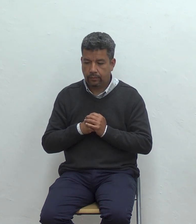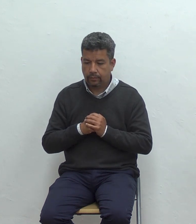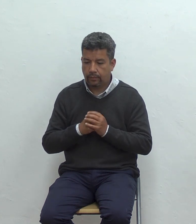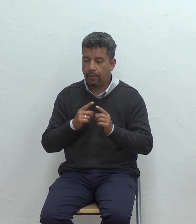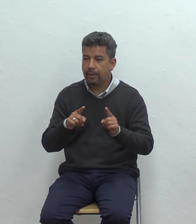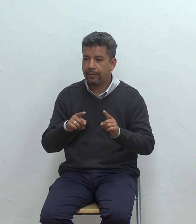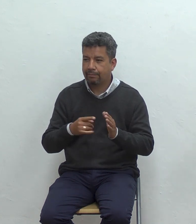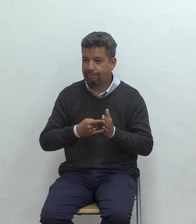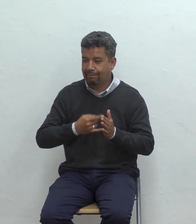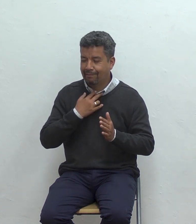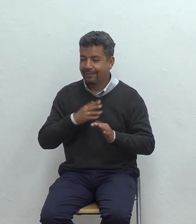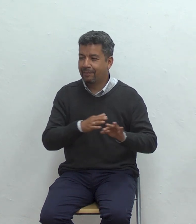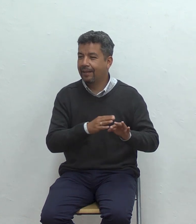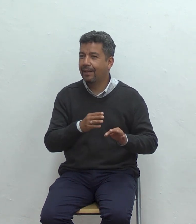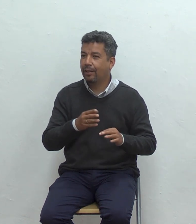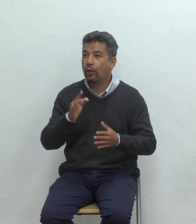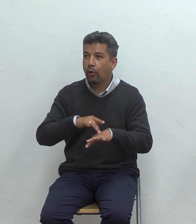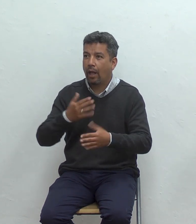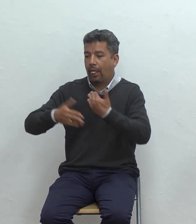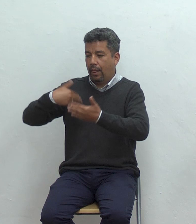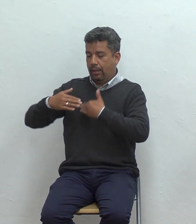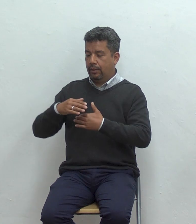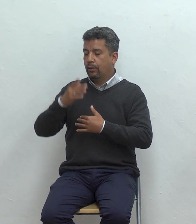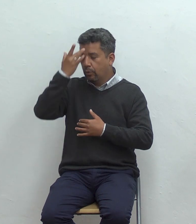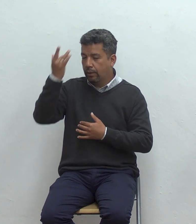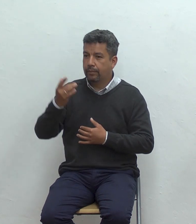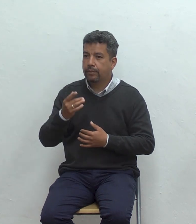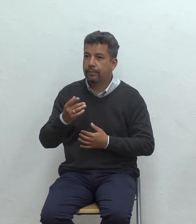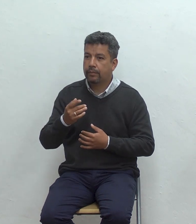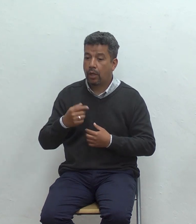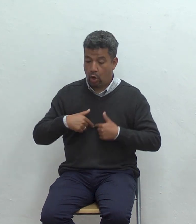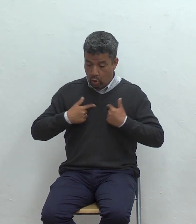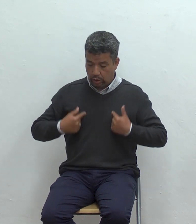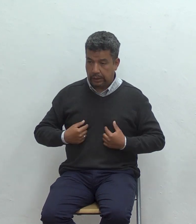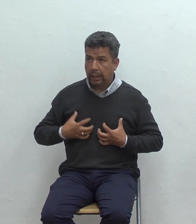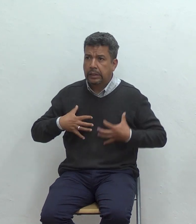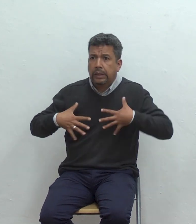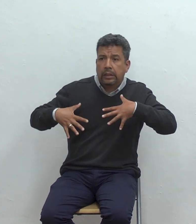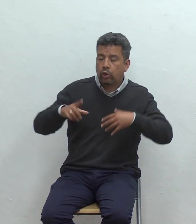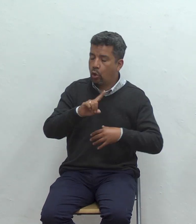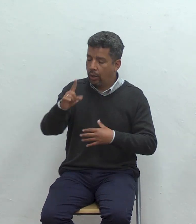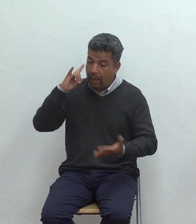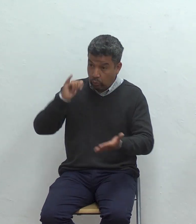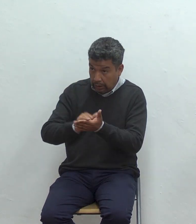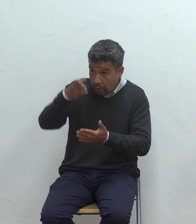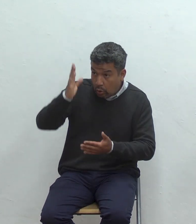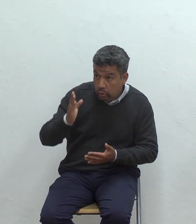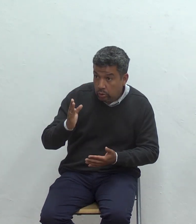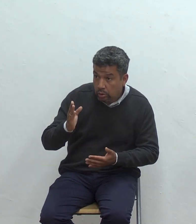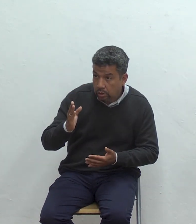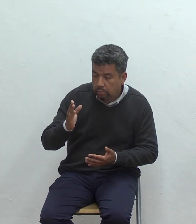pero es que nos tocó recapitular, nos tocó volver atrás, porque dice, no se turbe vuestro corazón, ¿creéis en Dios?